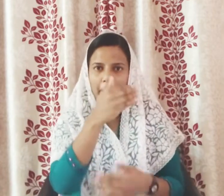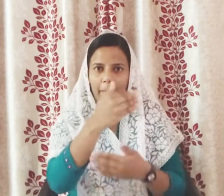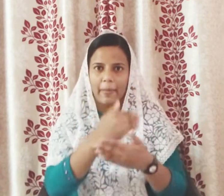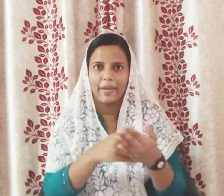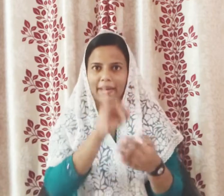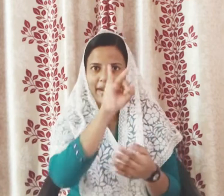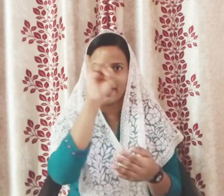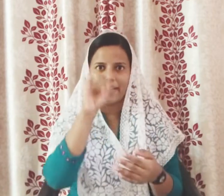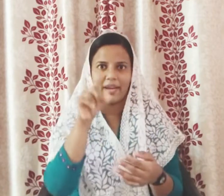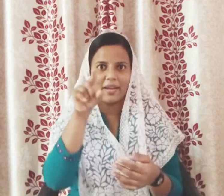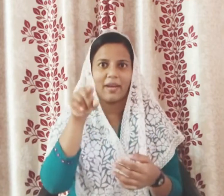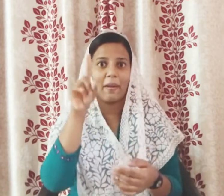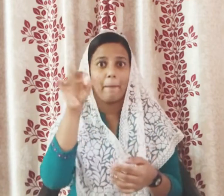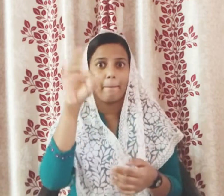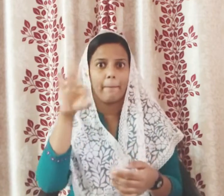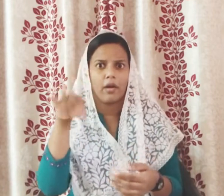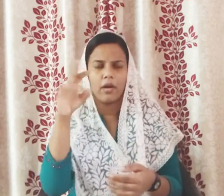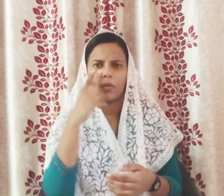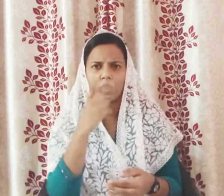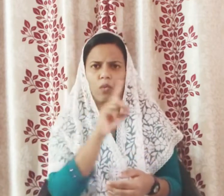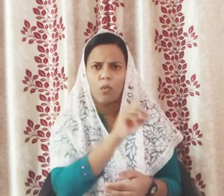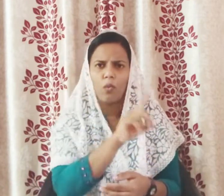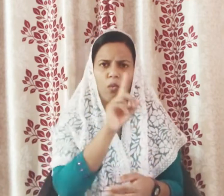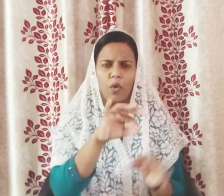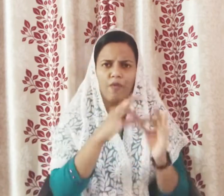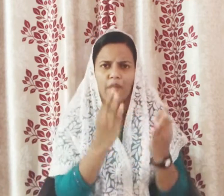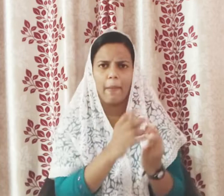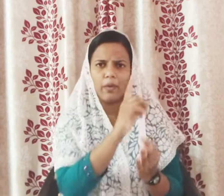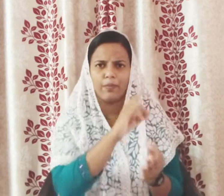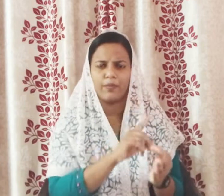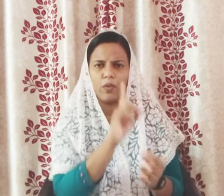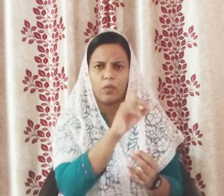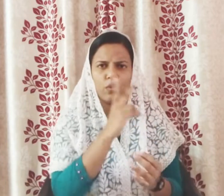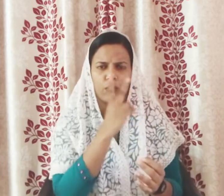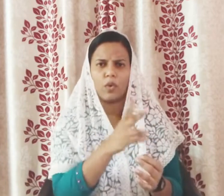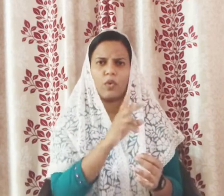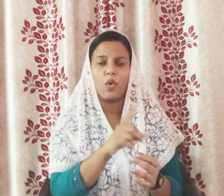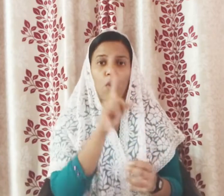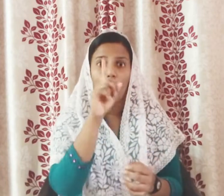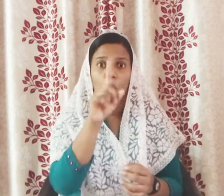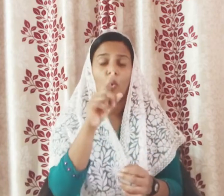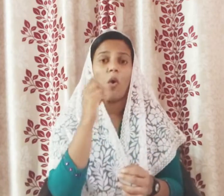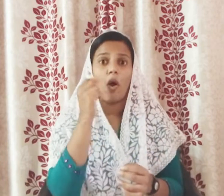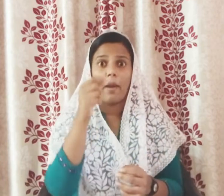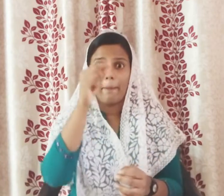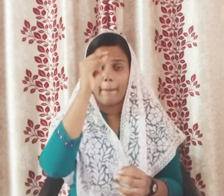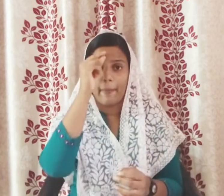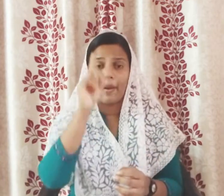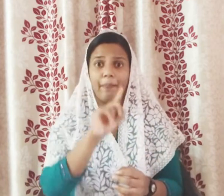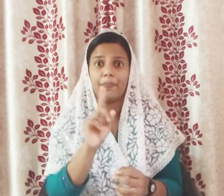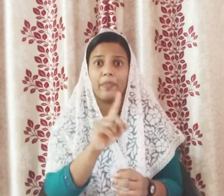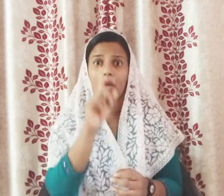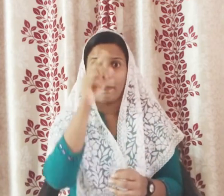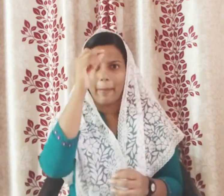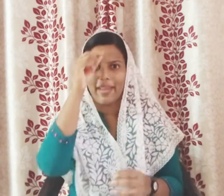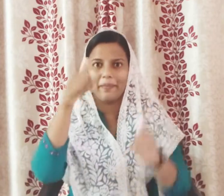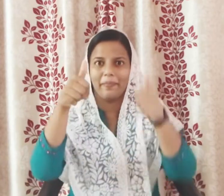വന്നപ്പോൾ, പതിനെട്ടാം വാക്യം വന്നപ്പോൾ, അവൻ കുടുംബത്തെ ആളാം പ്രതി വരുത്തി. യഹൂദാ ഗോത്രത്തിൽ സേരഹിൻ്റെ മകനായ സെബദിയുടെ മകനായ കർമ്മിയുടെ മകൻ